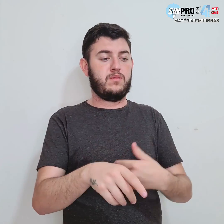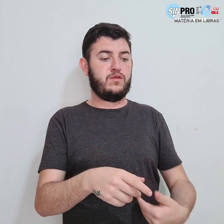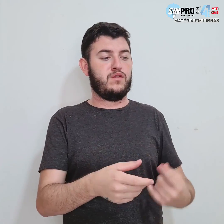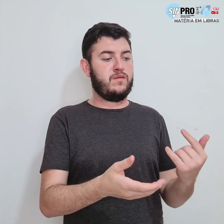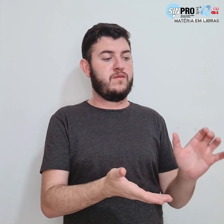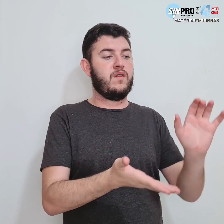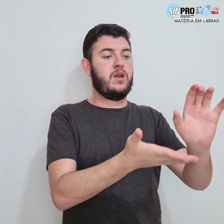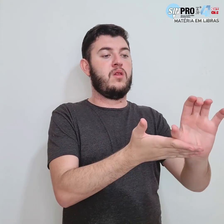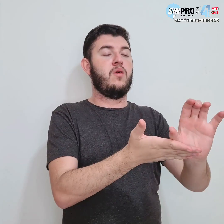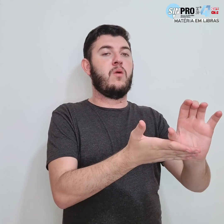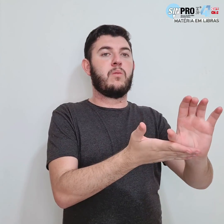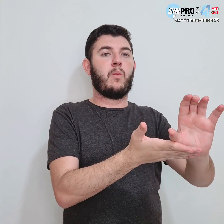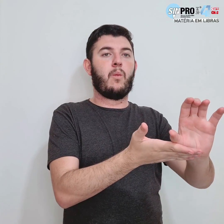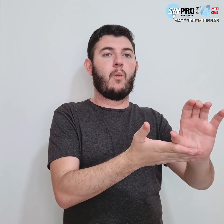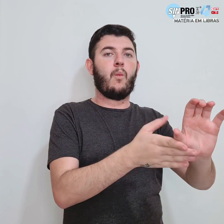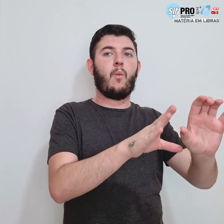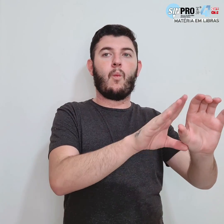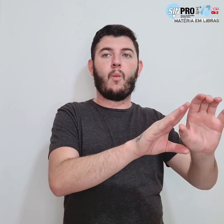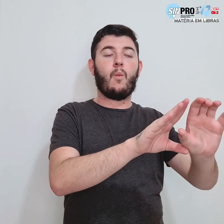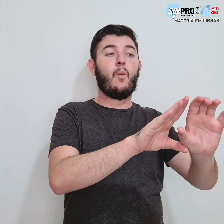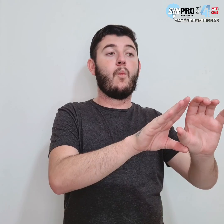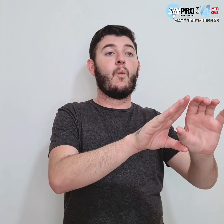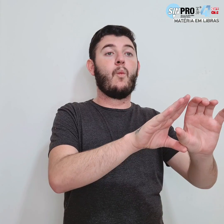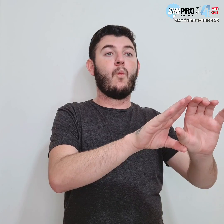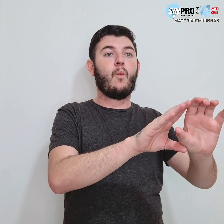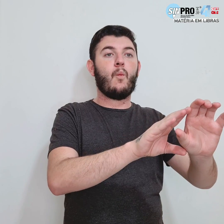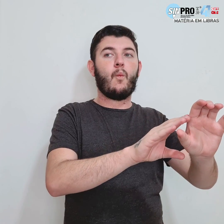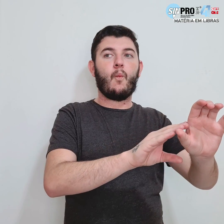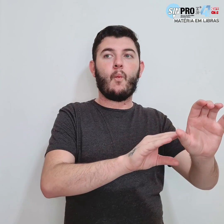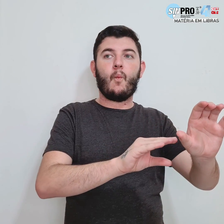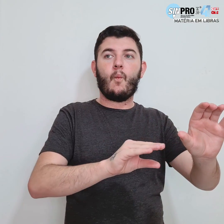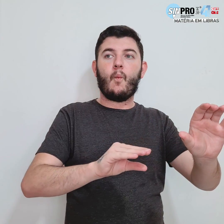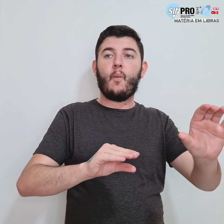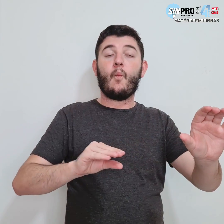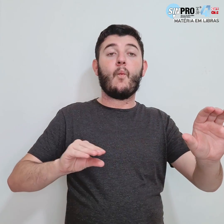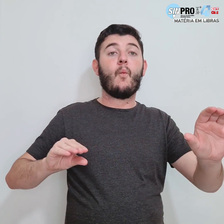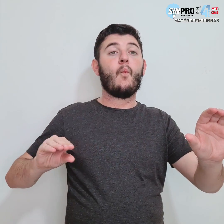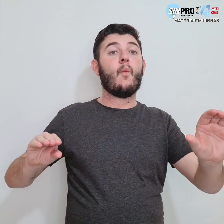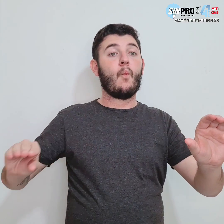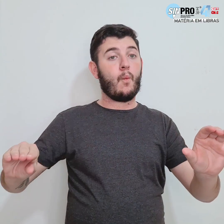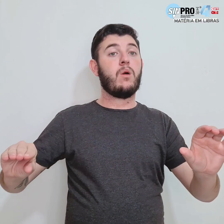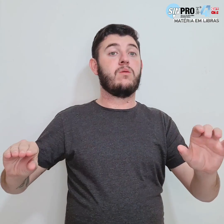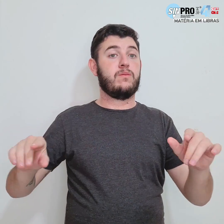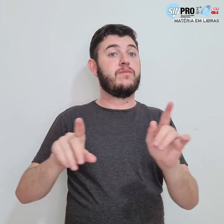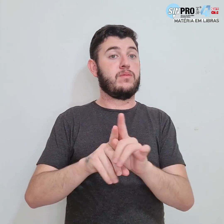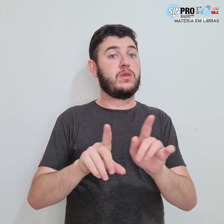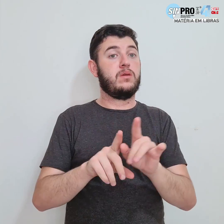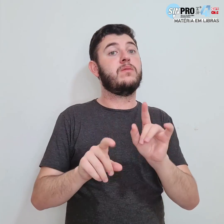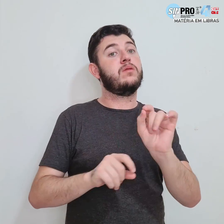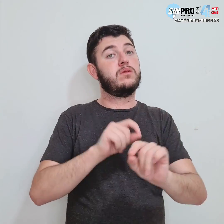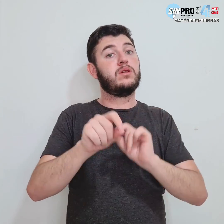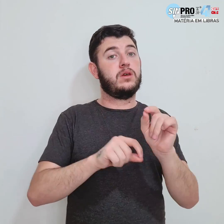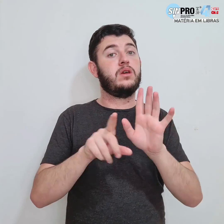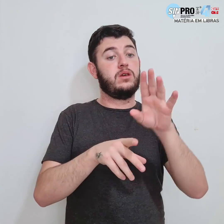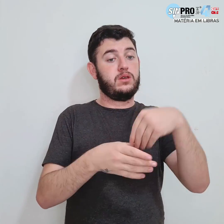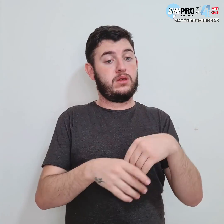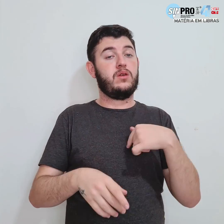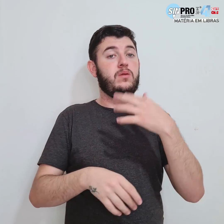verbas públicas que deveriam ser investidas na educação, sendo desviados para outros fins de modo a fomentar, na própria opinião